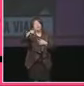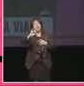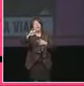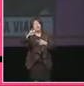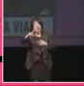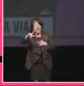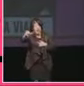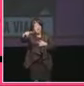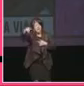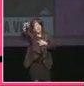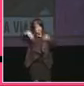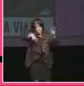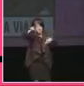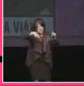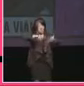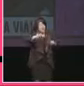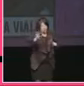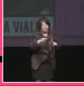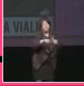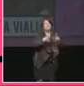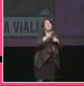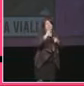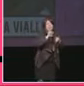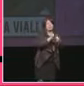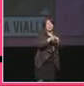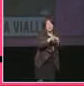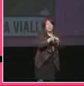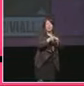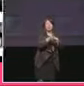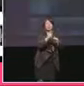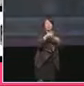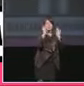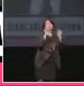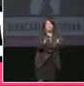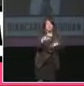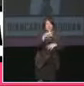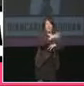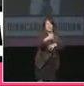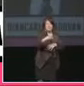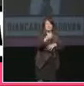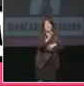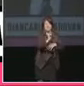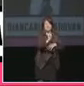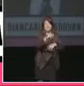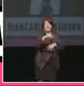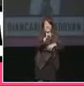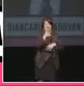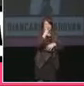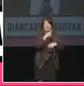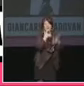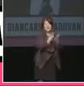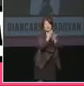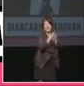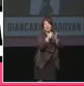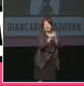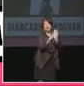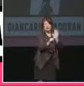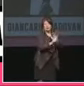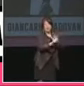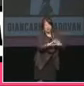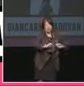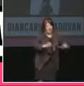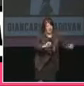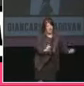motivi e poi a proposito di sport ci sarà Massimo Fini con Giancarlo Padovan per una storia reazionaria del calcio italiano